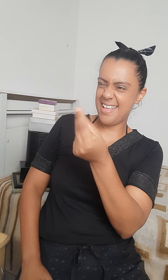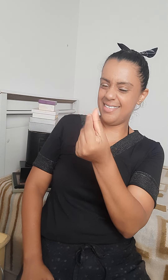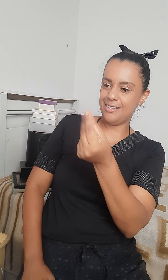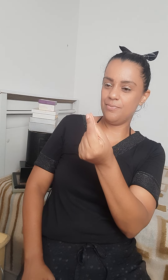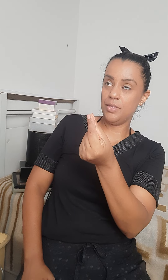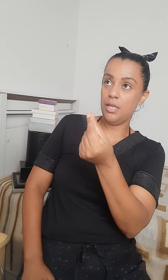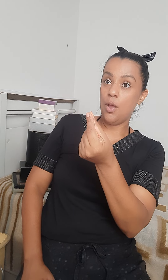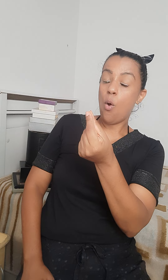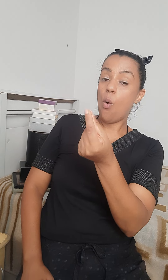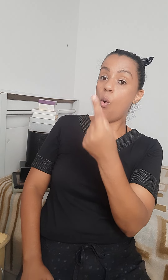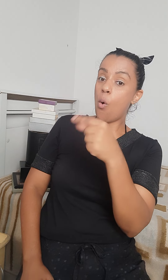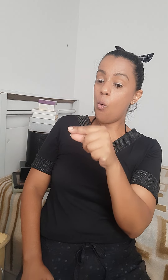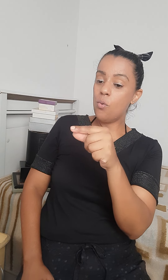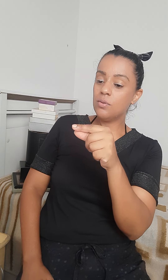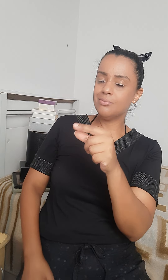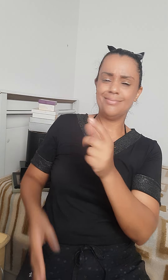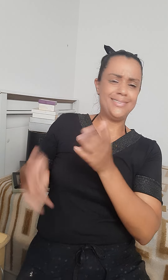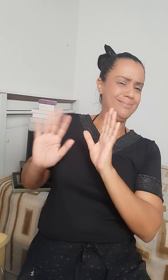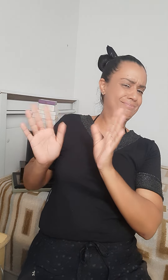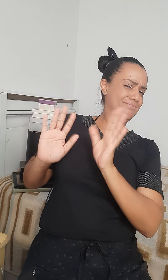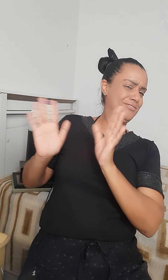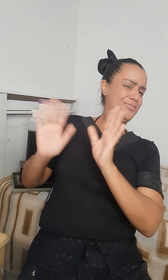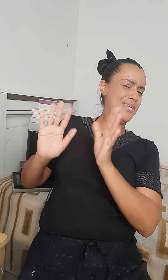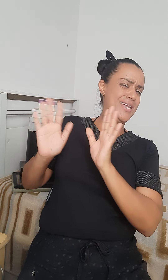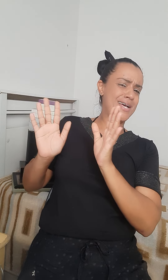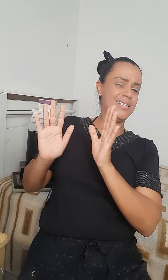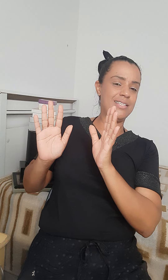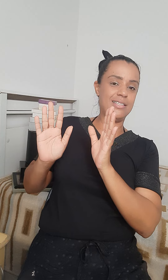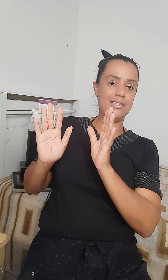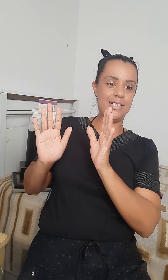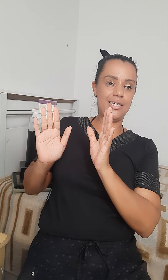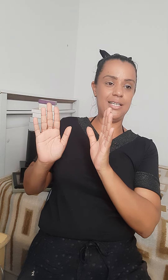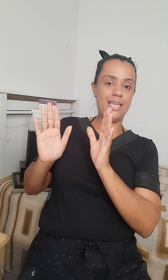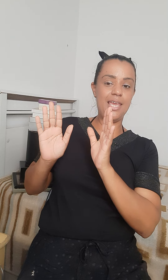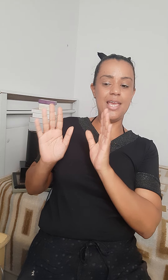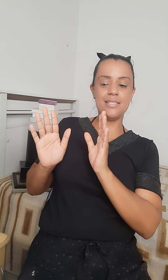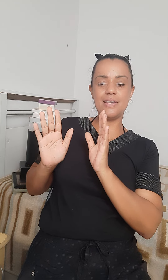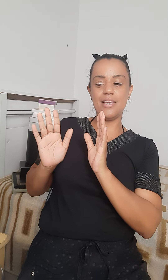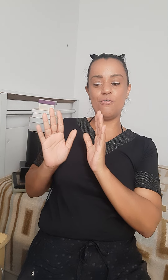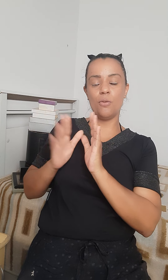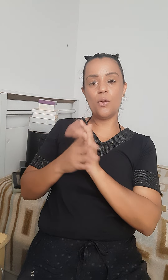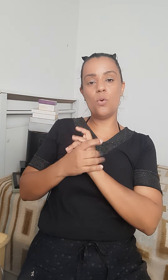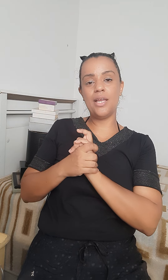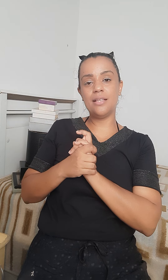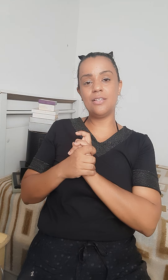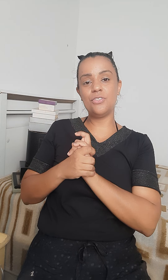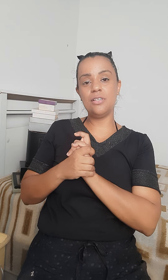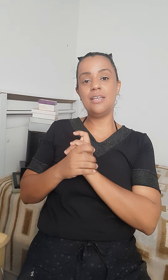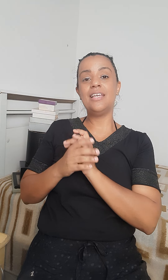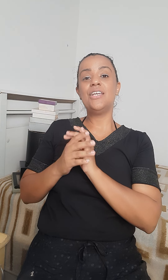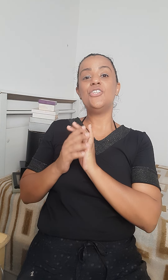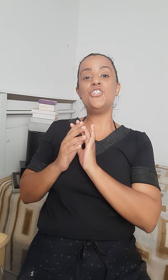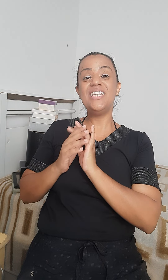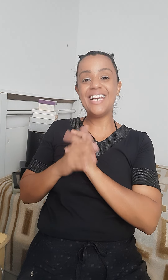Nada. Ou foi nada, tá? Essa é a forma correta de